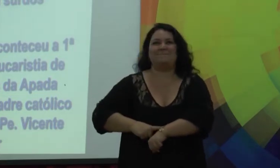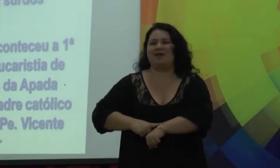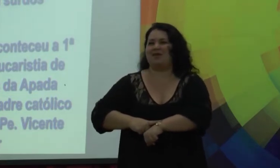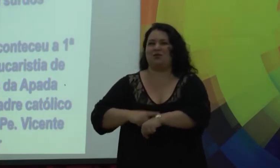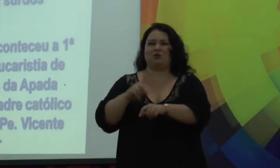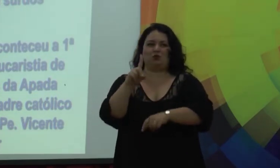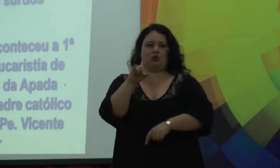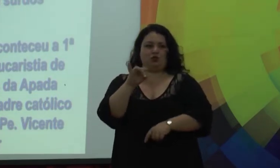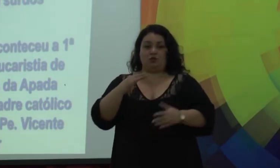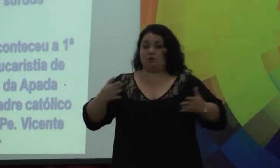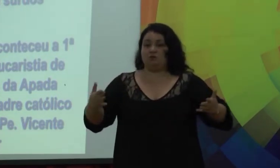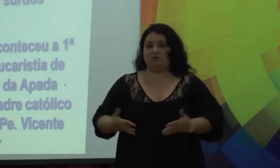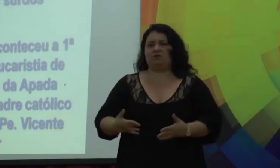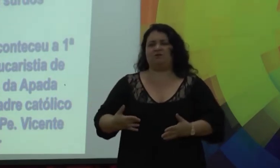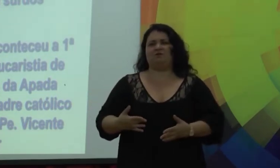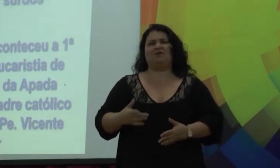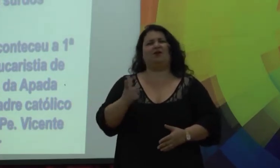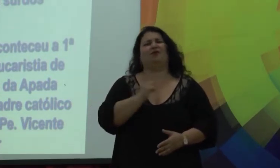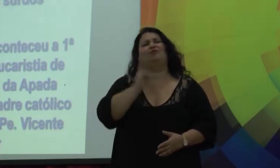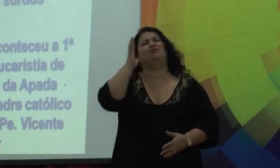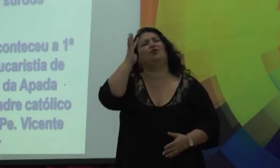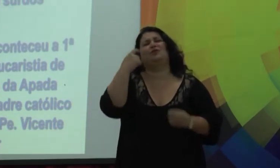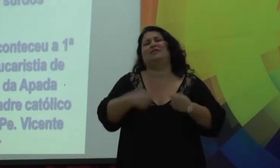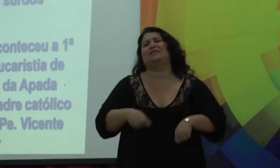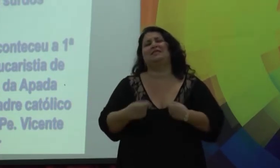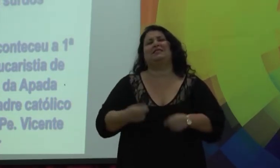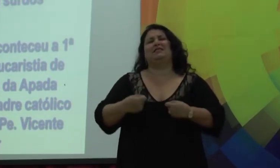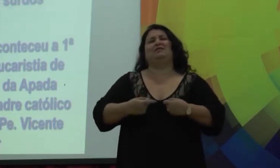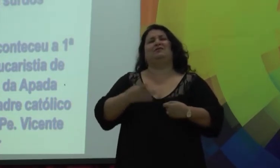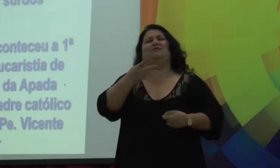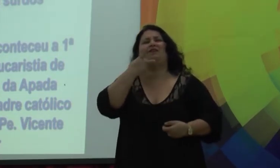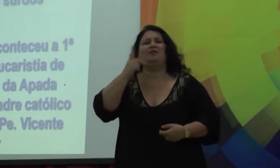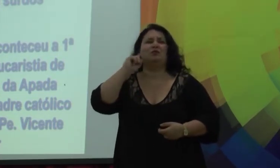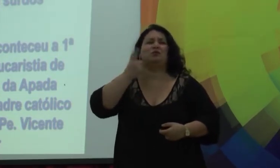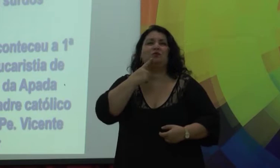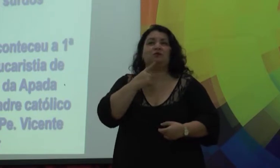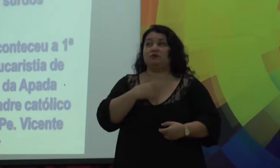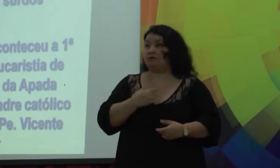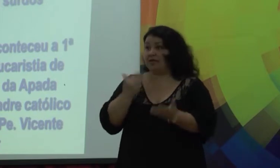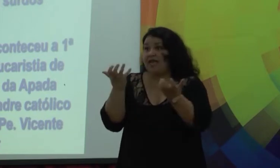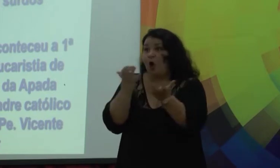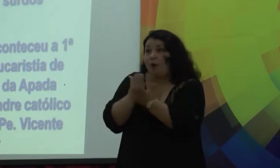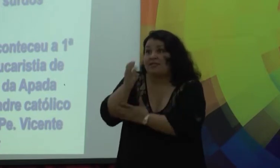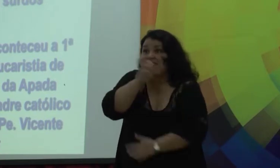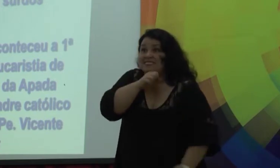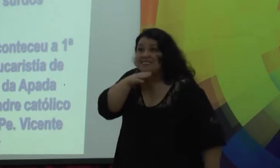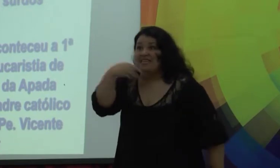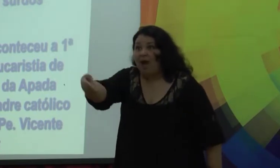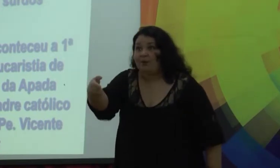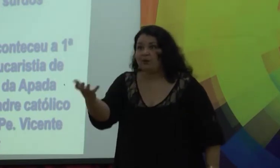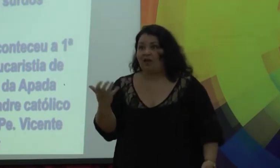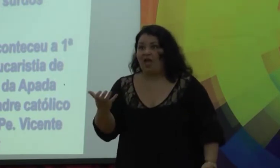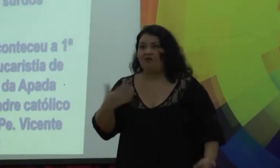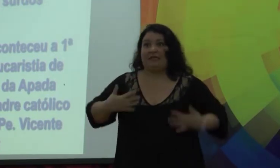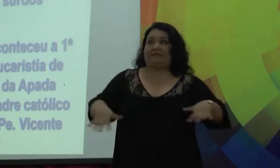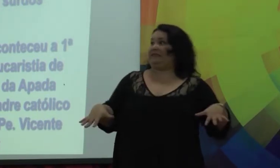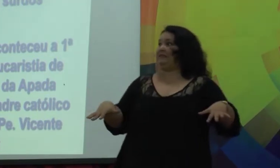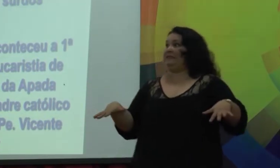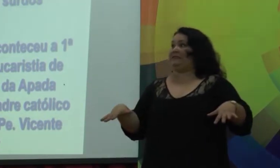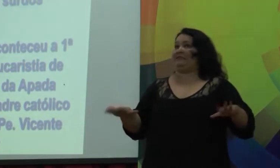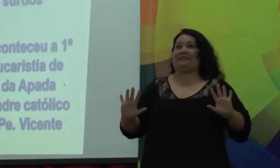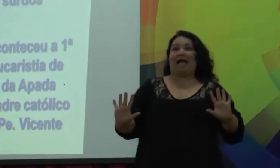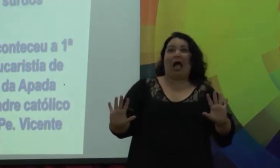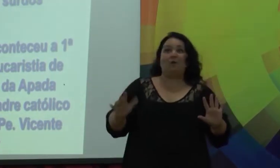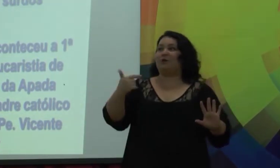eu falei, tem grande som que é isso. Vamos nessa sala. Eu falei, peraí, mas não tem nem surdo.